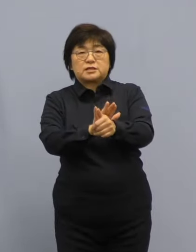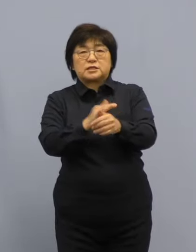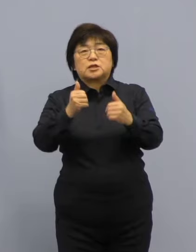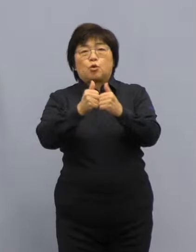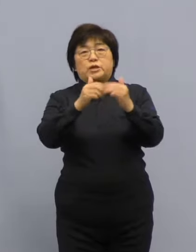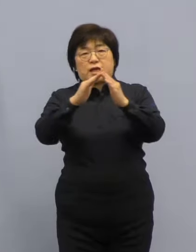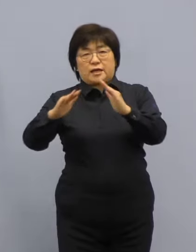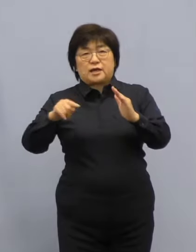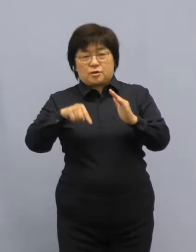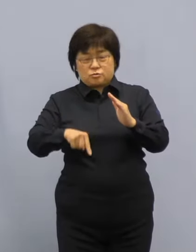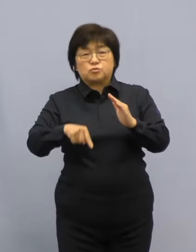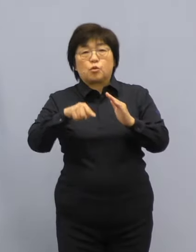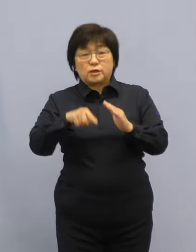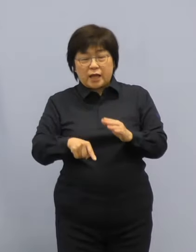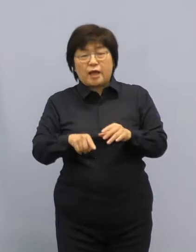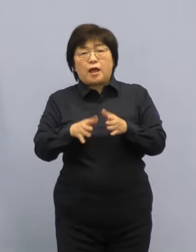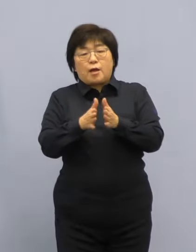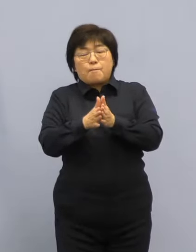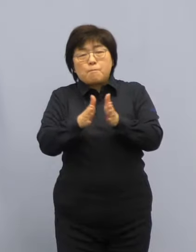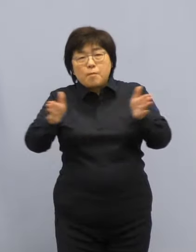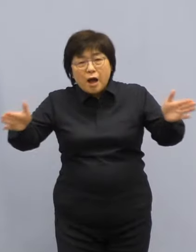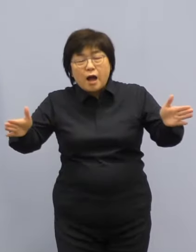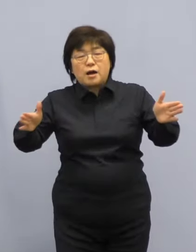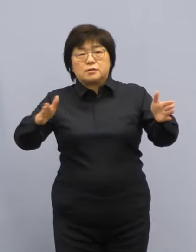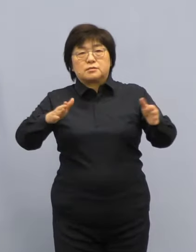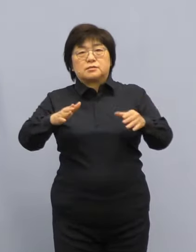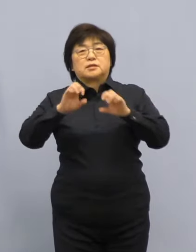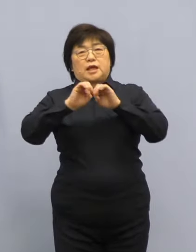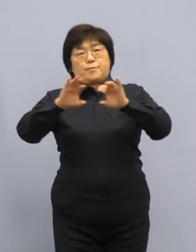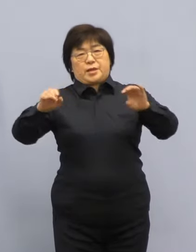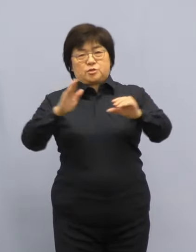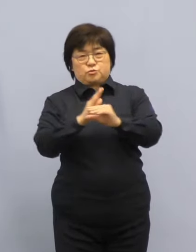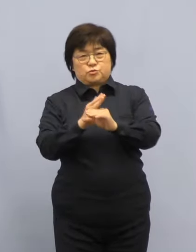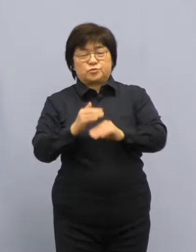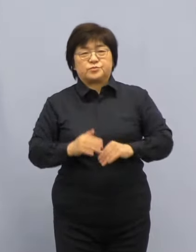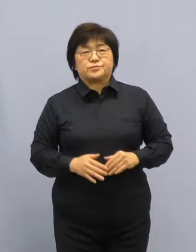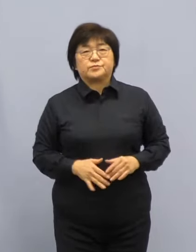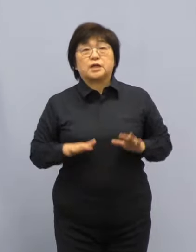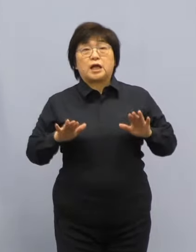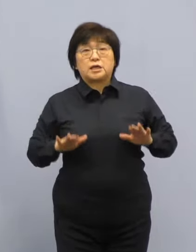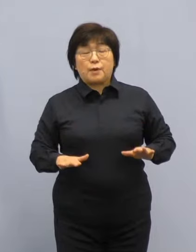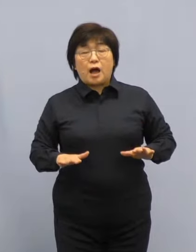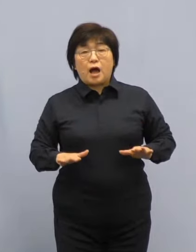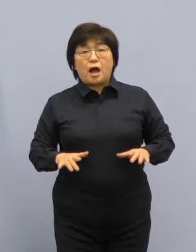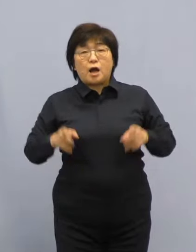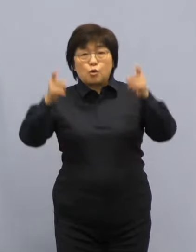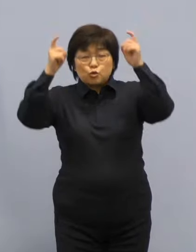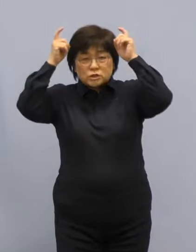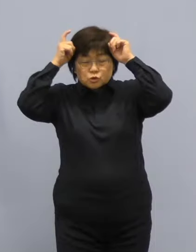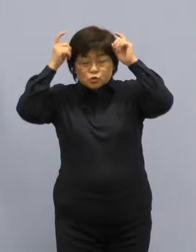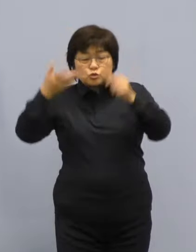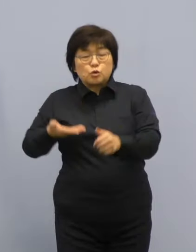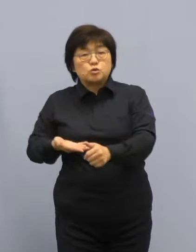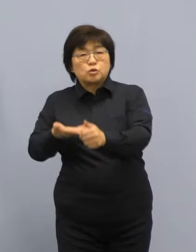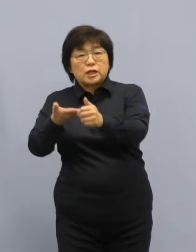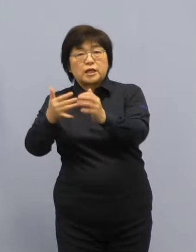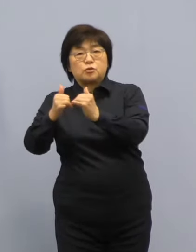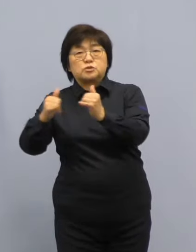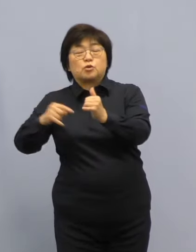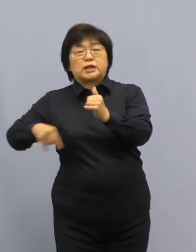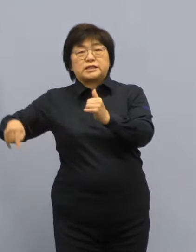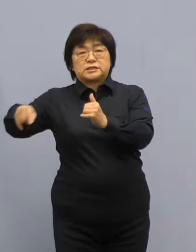牛の消費拡大キャンペーンなどに取り組んでいるところでございます。現在肉用牛の生産者の皆様方